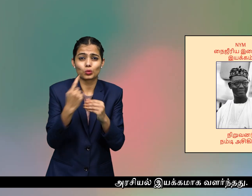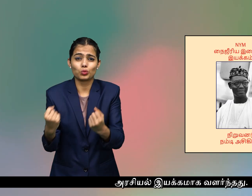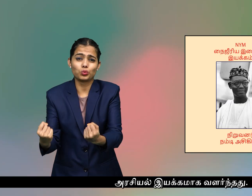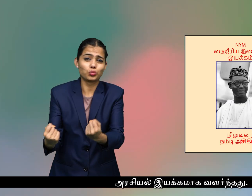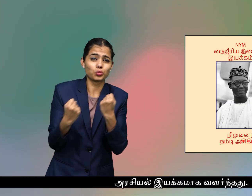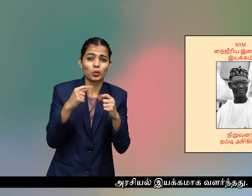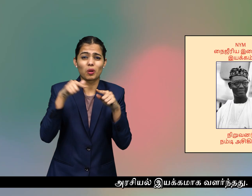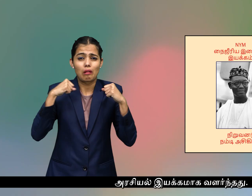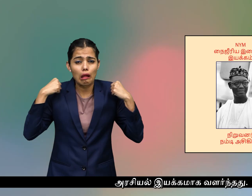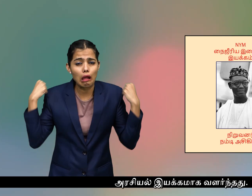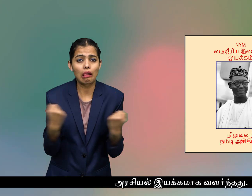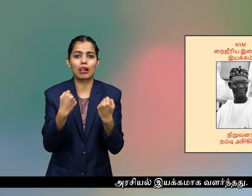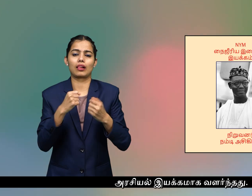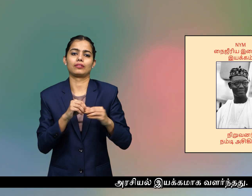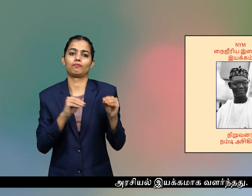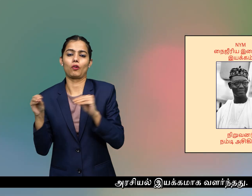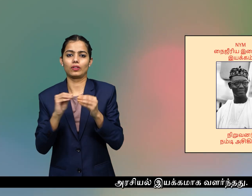வளர்ந்தது.